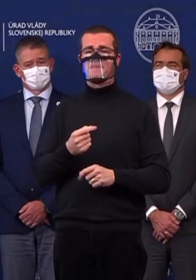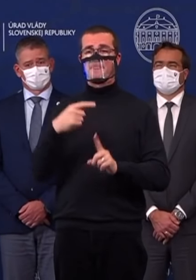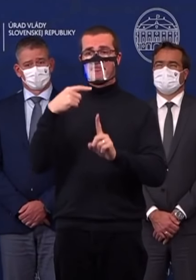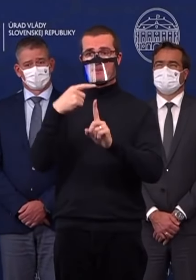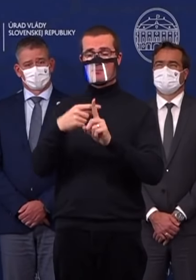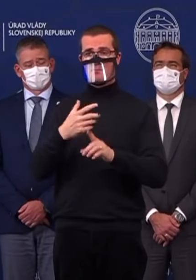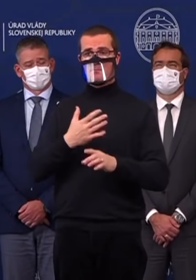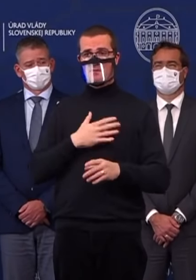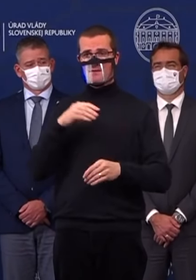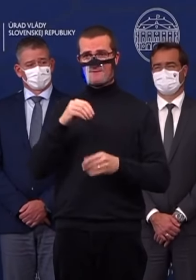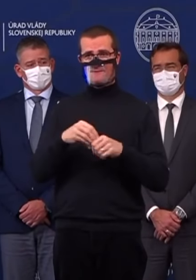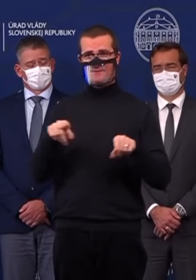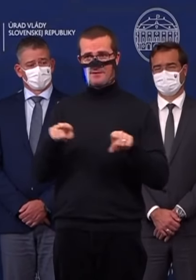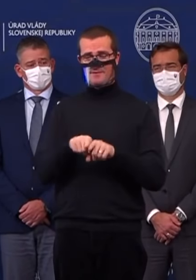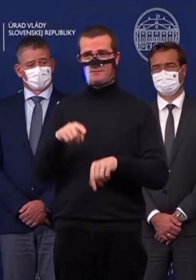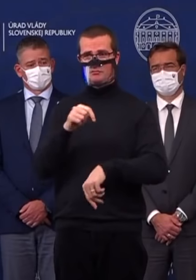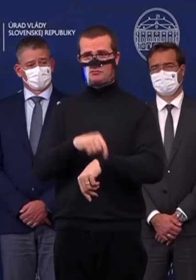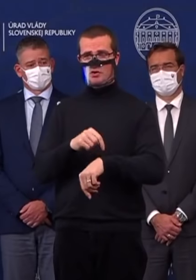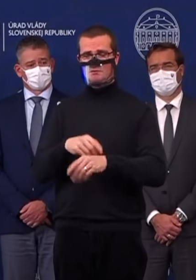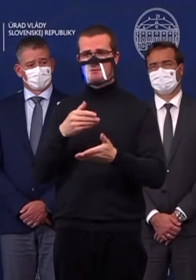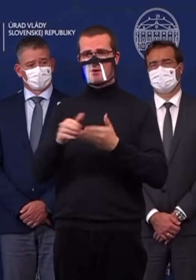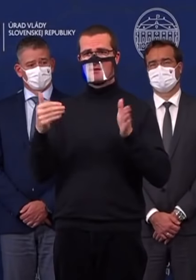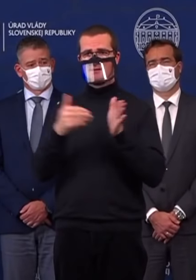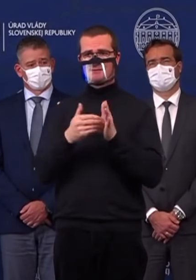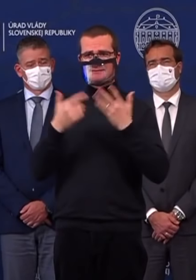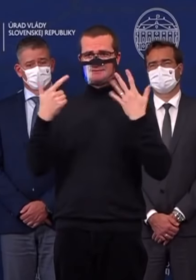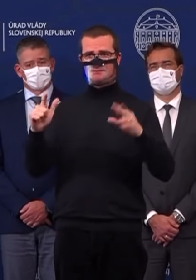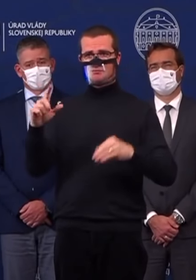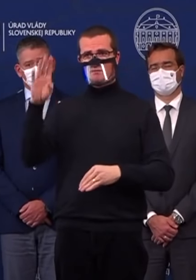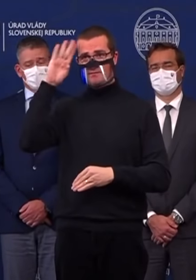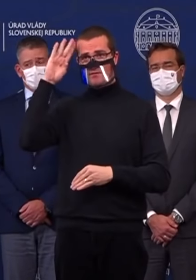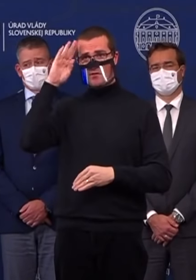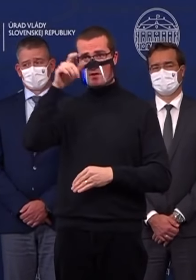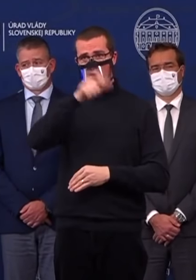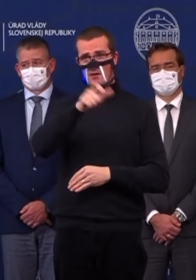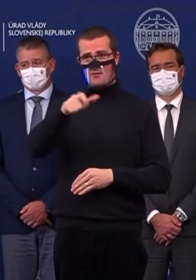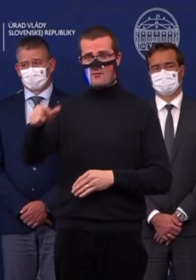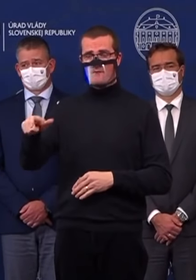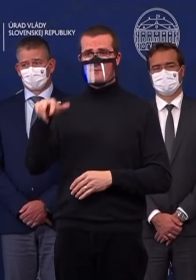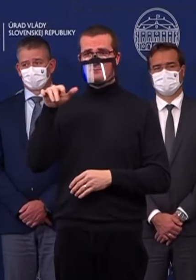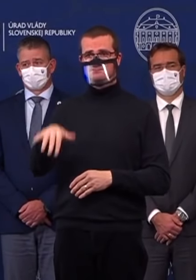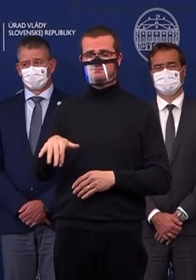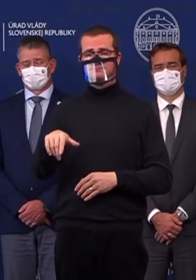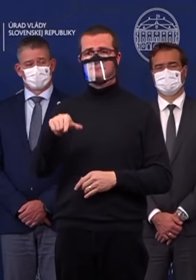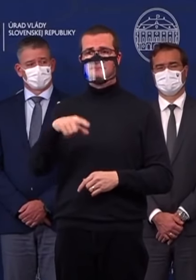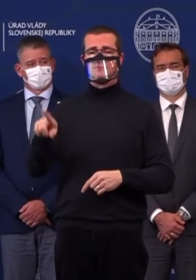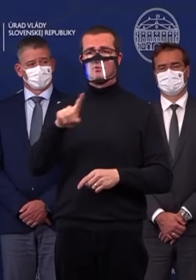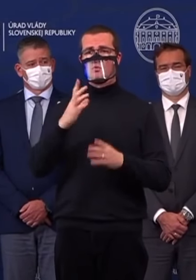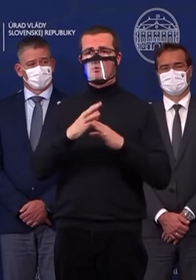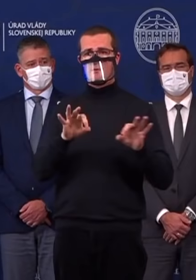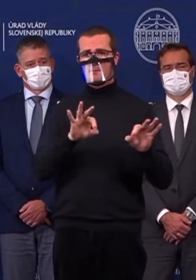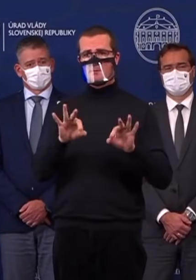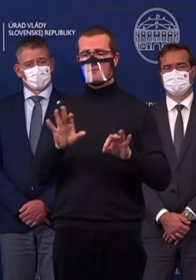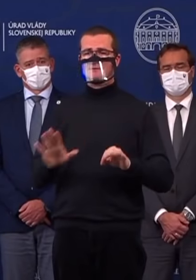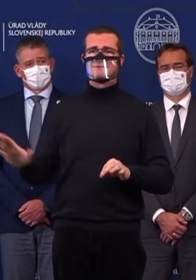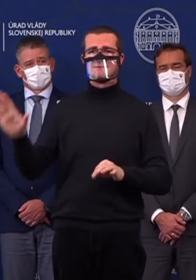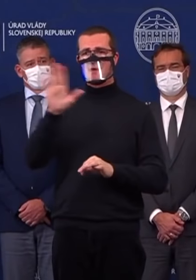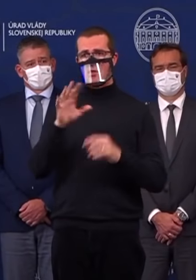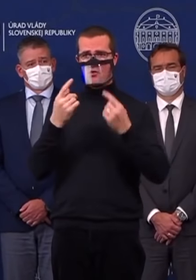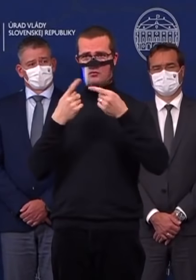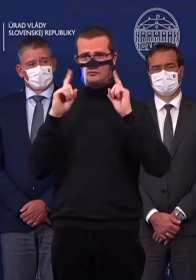zároveň sme mali v tom istom čase ďalších 1700 vojakov nasadených, ktorí už pripravovali to